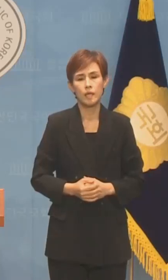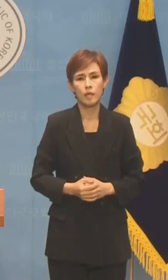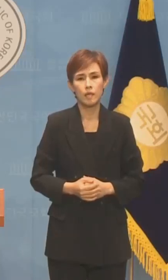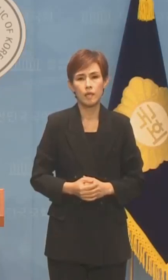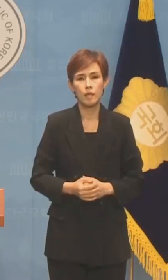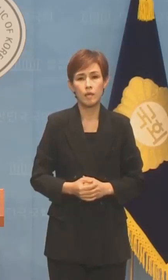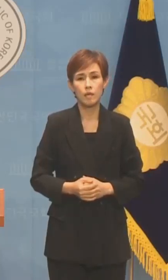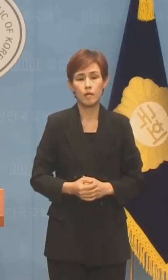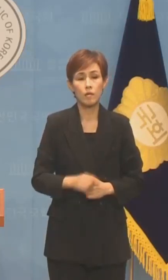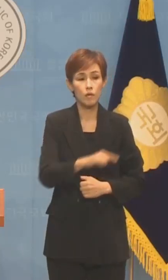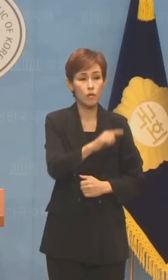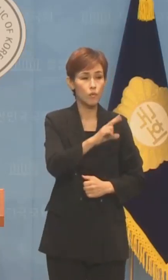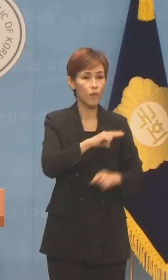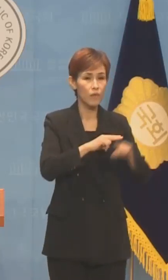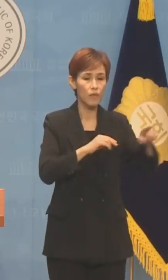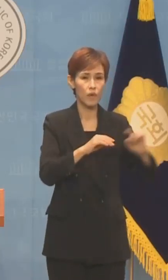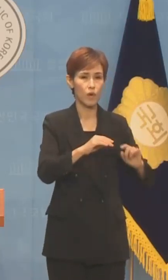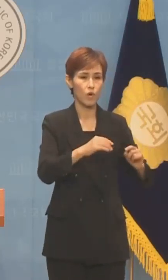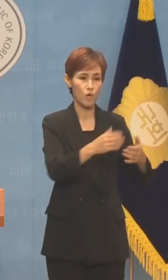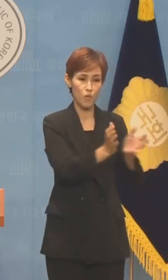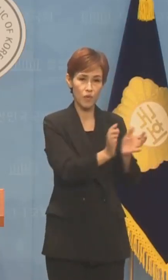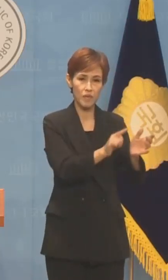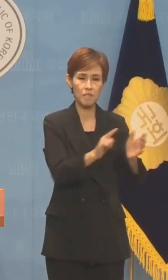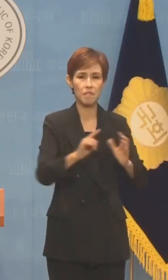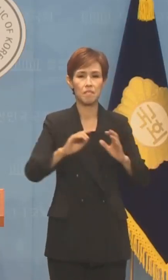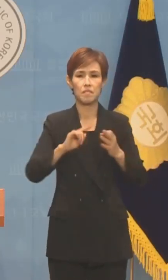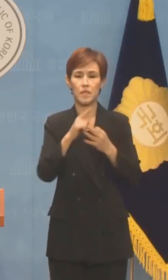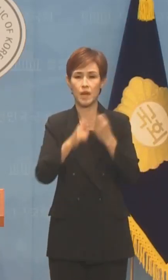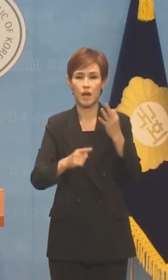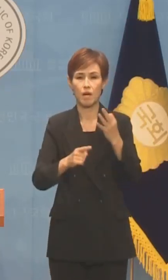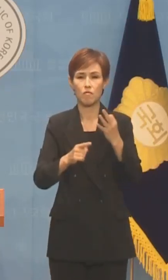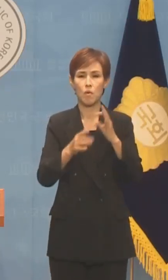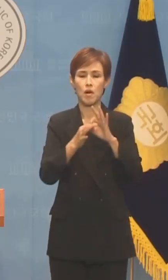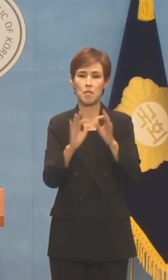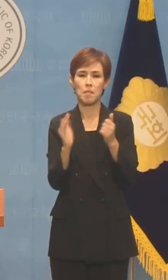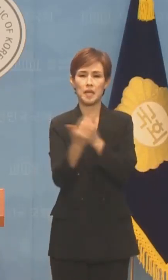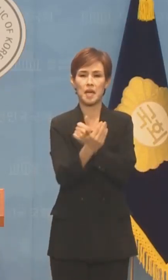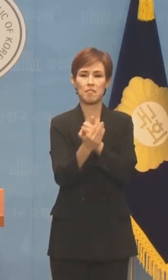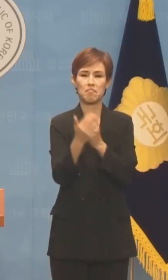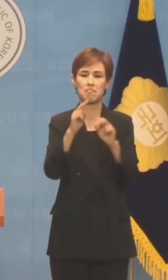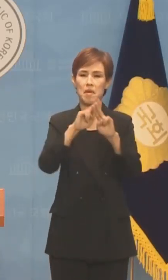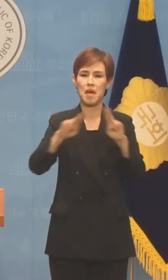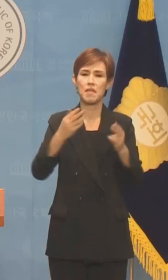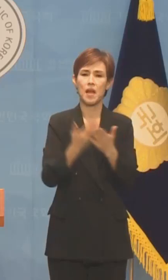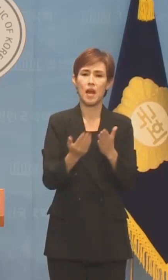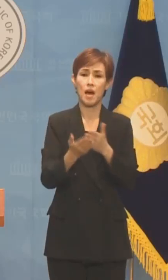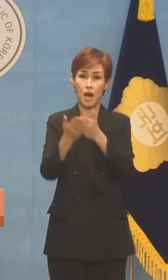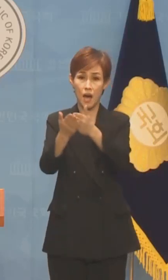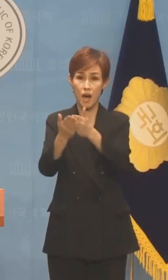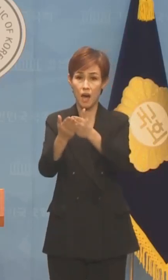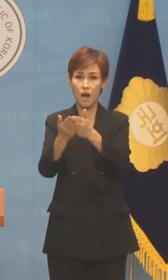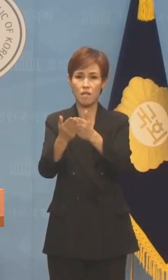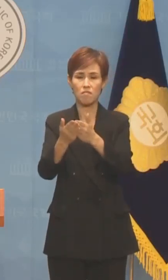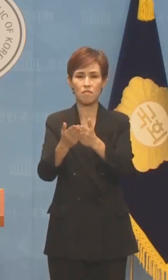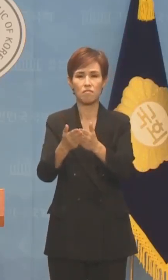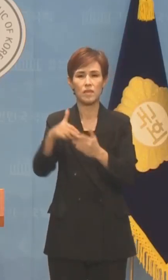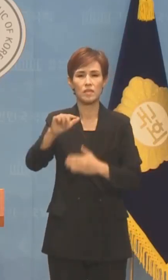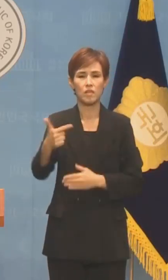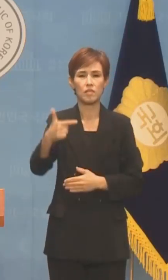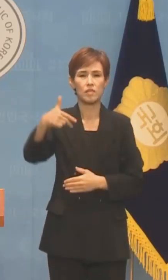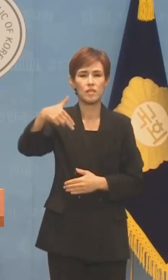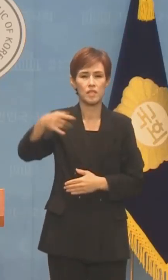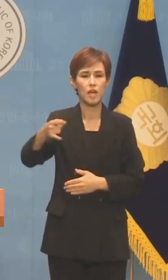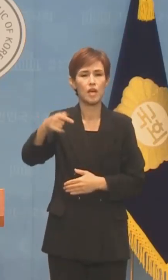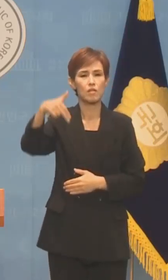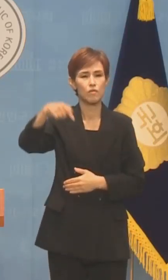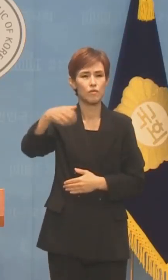동료 위원이 내란 속의 윤석열 방탄안건 철회를 요구하자 좌파 전체주의 집단의